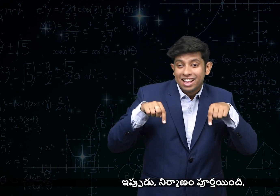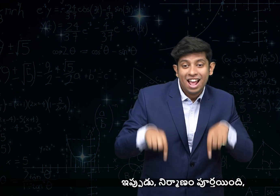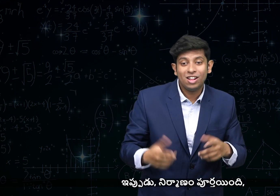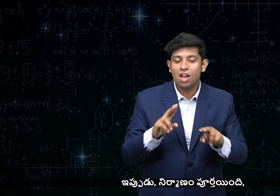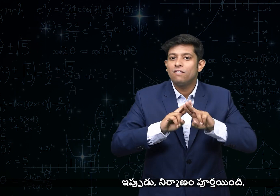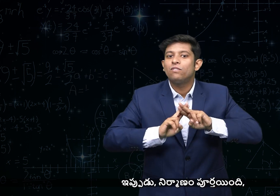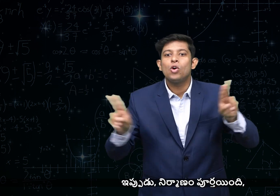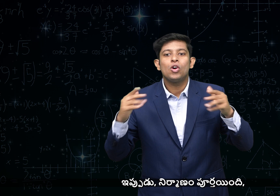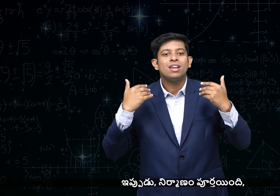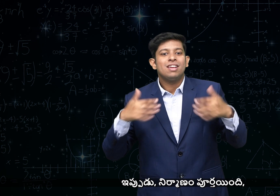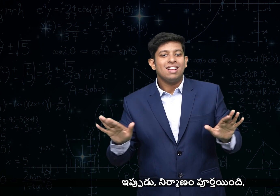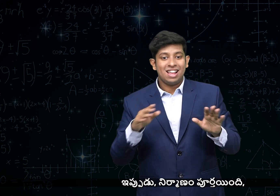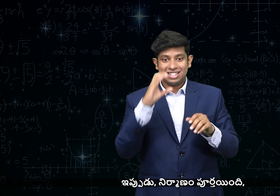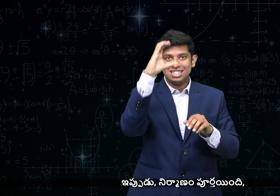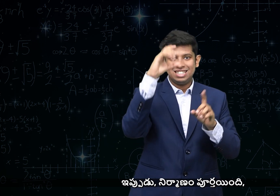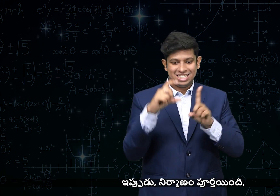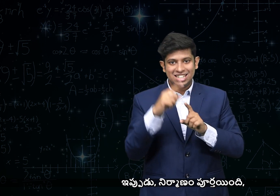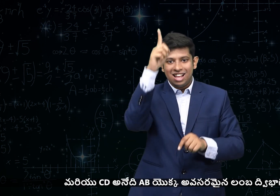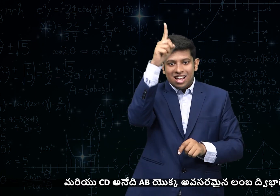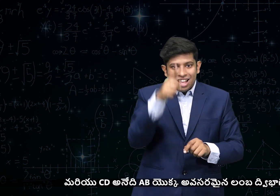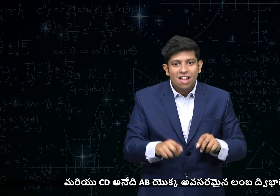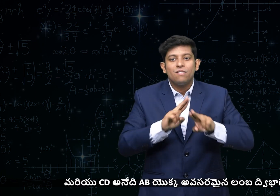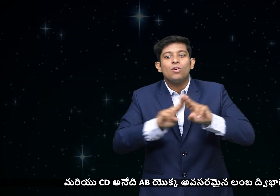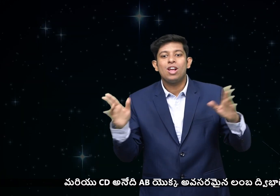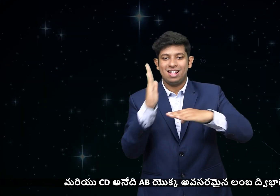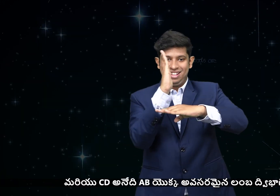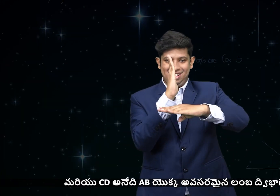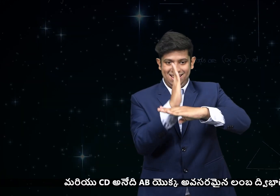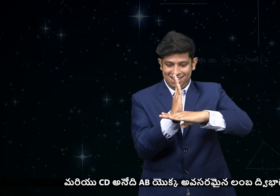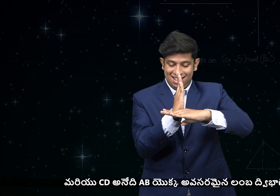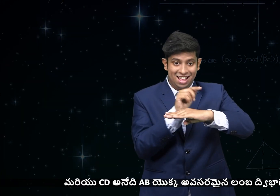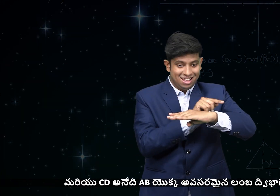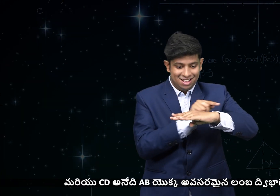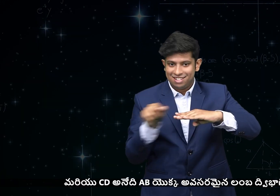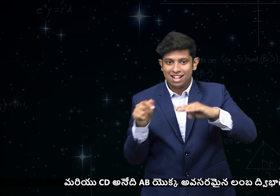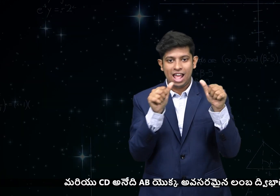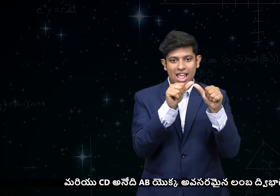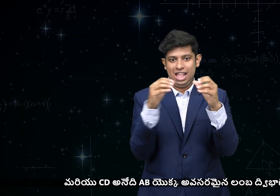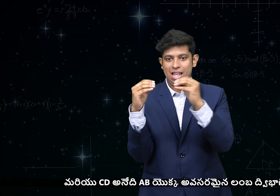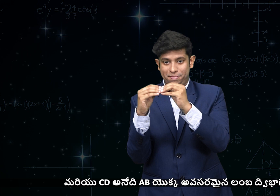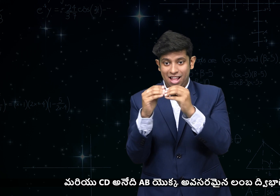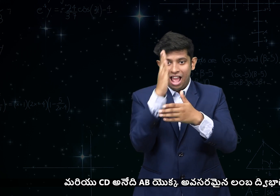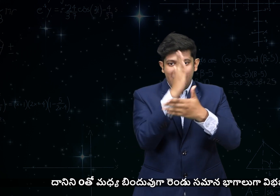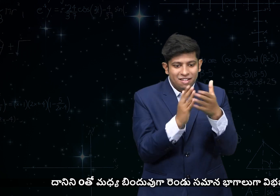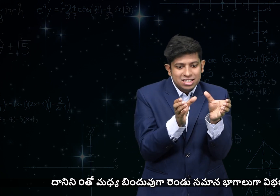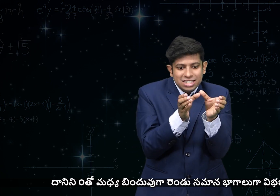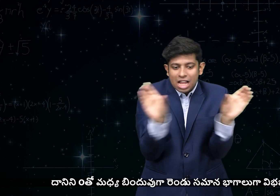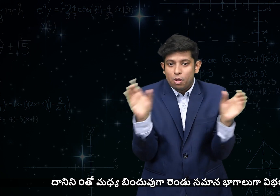ఇప్పుడు నిర్మాణం పూర్తయింది మరియు సిడి అనేది ఏబి యొక్క అవసరమైన లంబ ద్విభాగము. దానిని